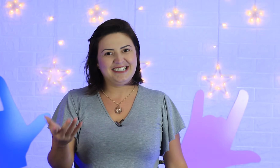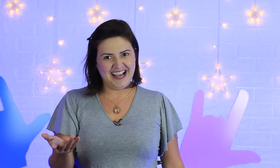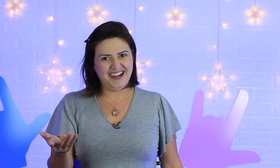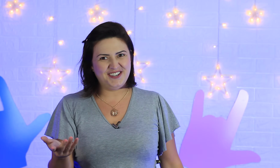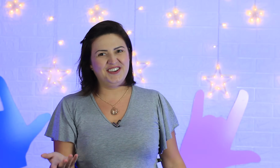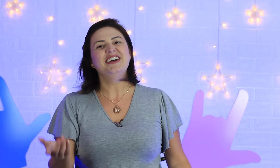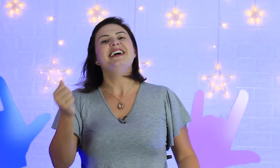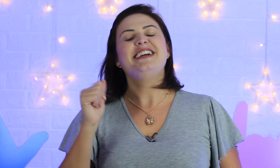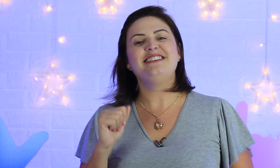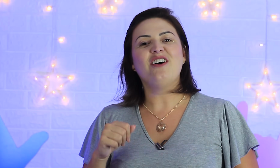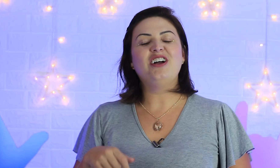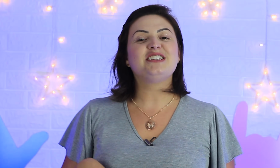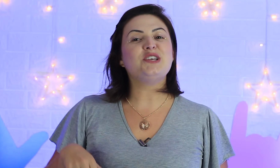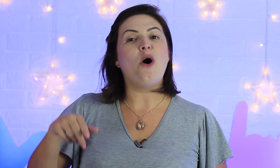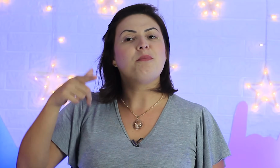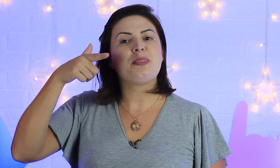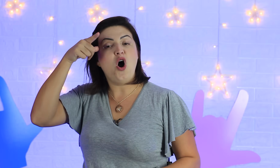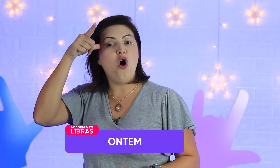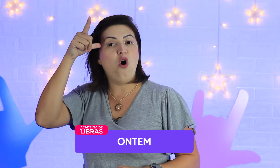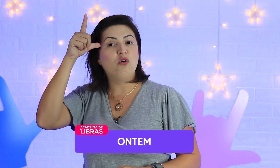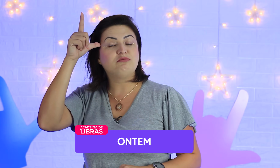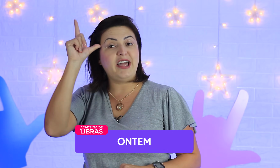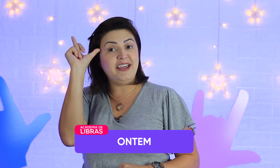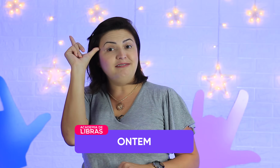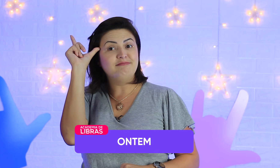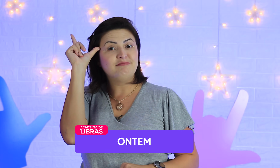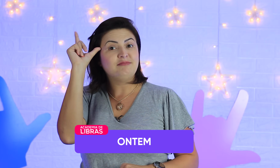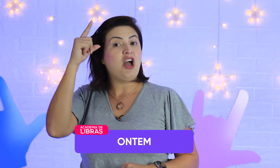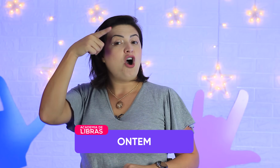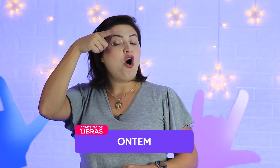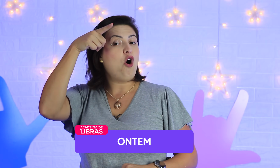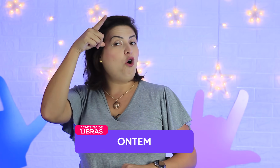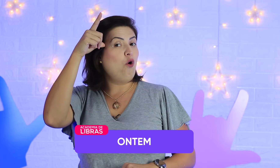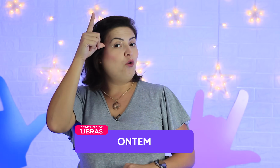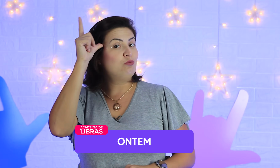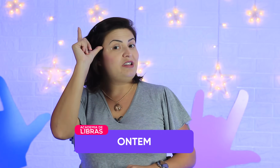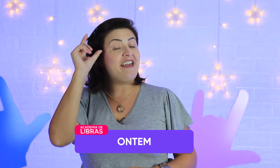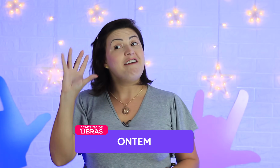Certo? Então, olha só. Ontem. Ontem.